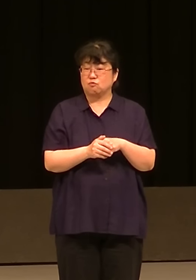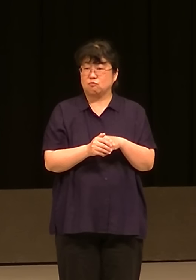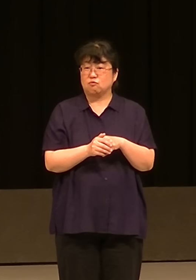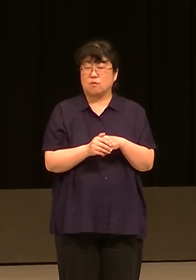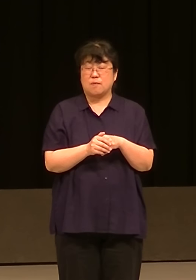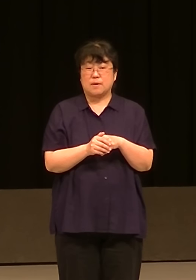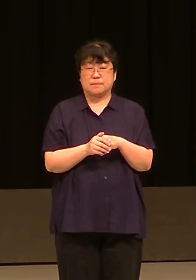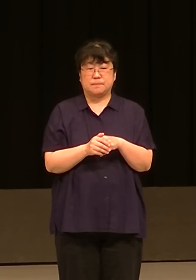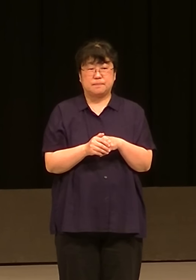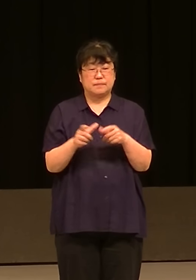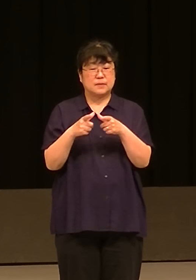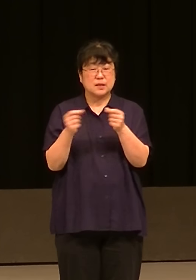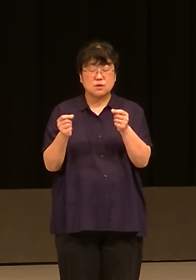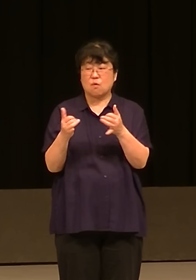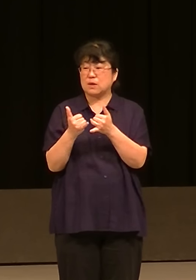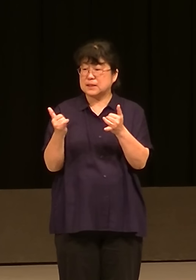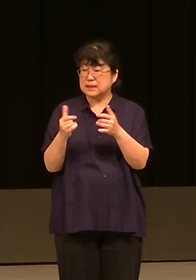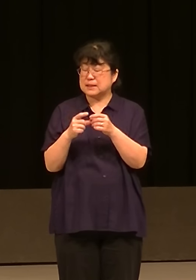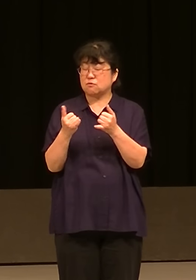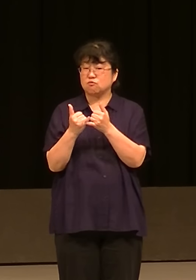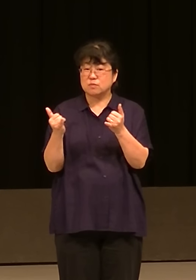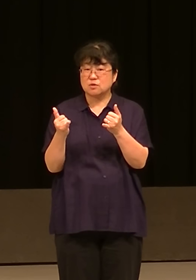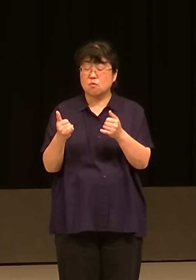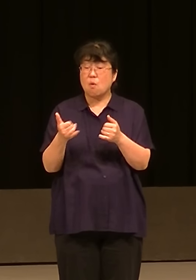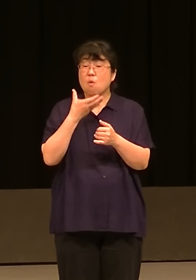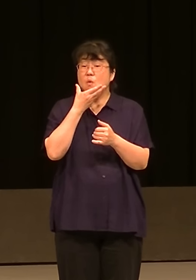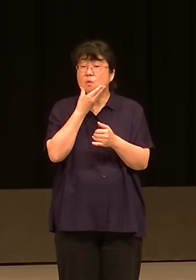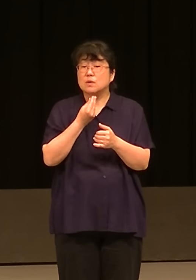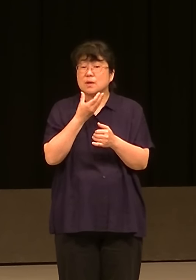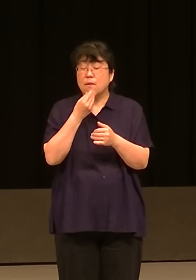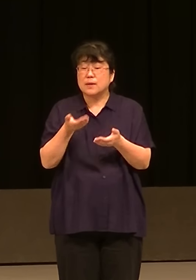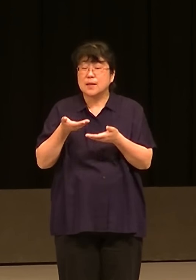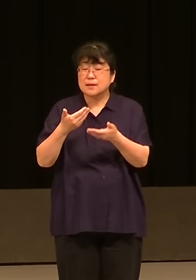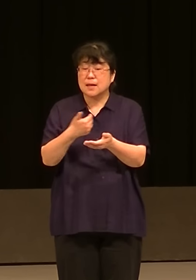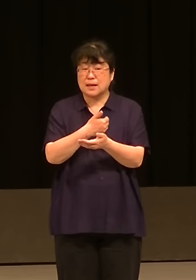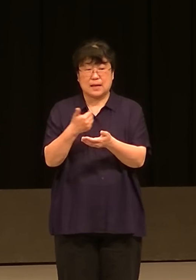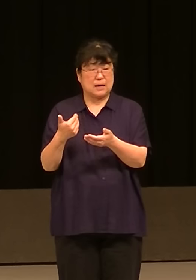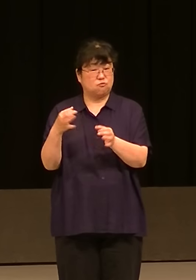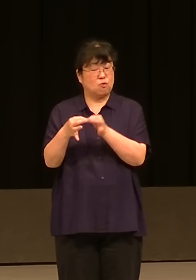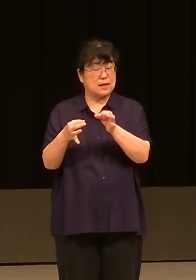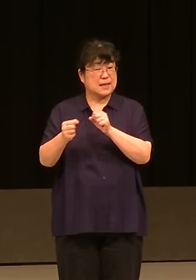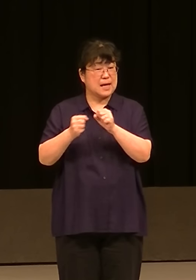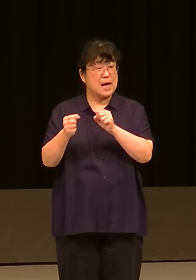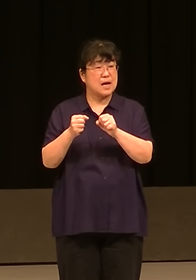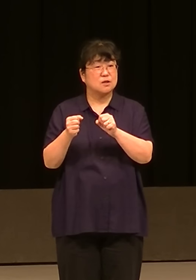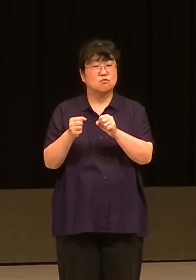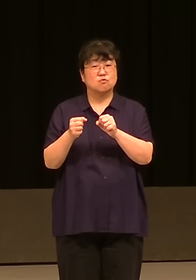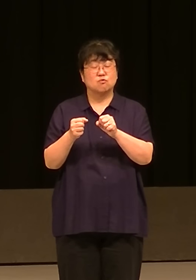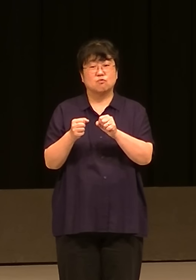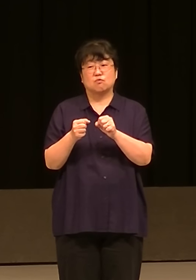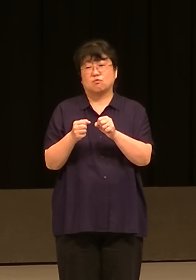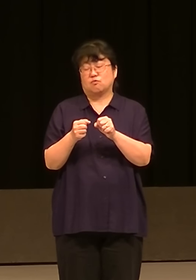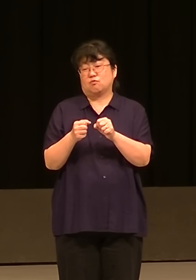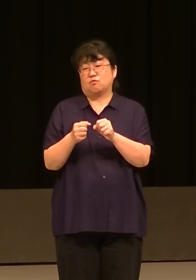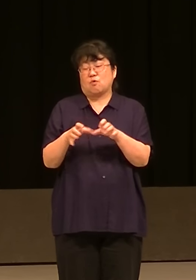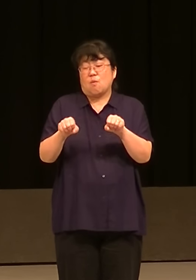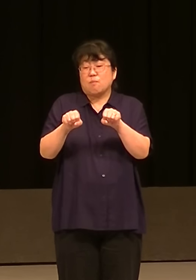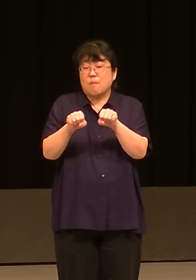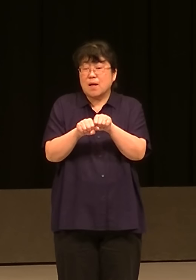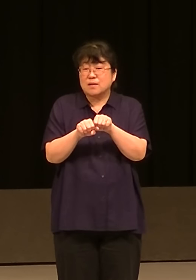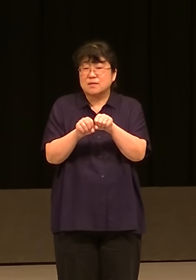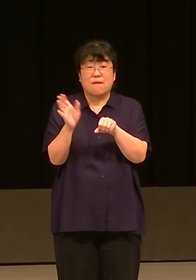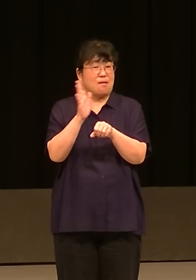して、日本人、日本国民を幸せにできる、経済活動の姿を取り戻す、実